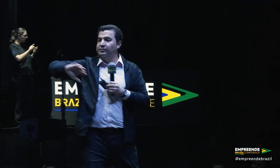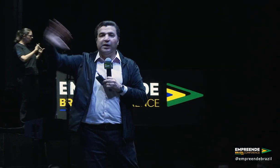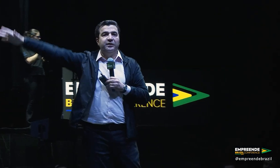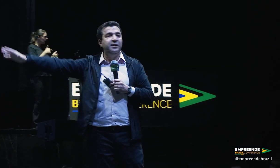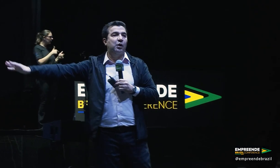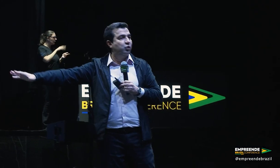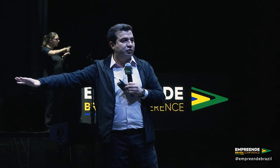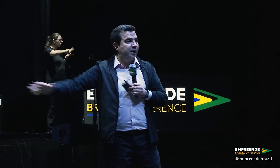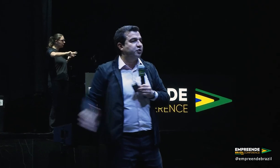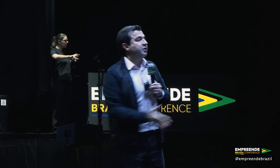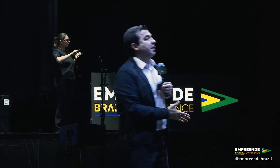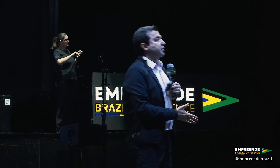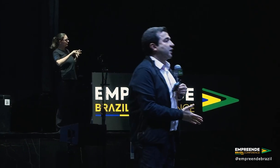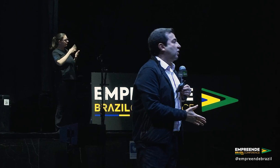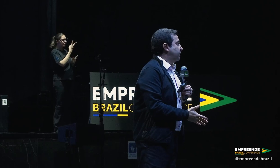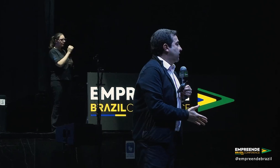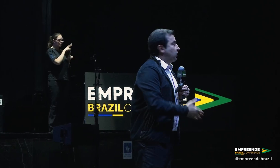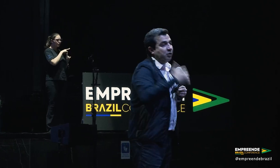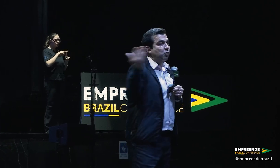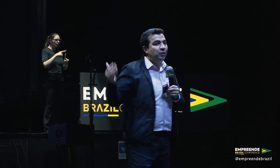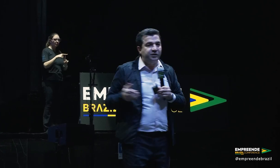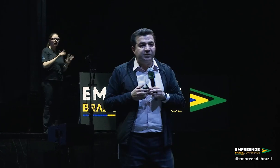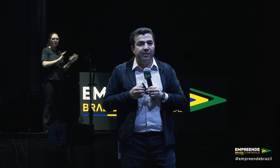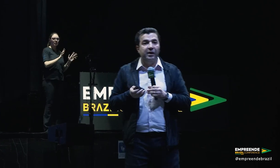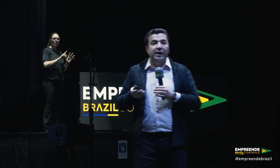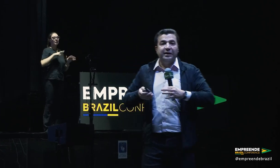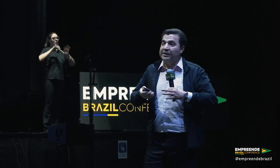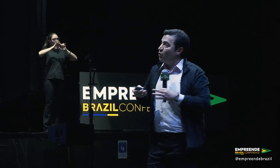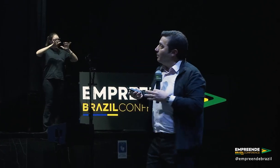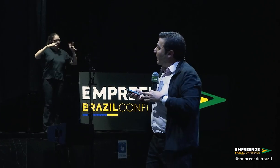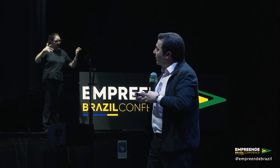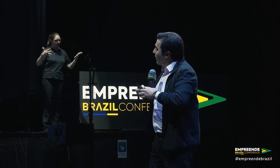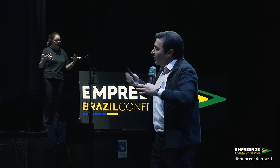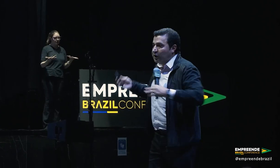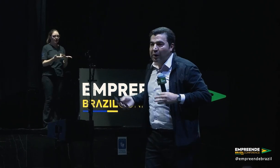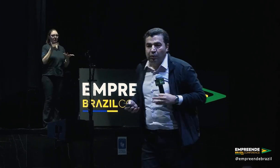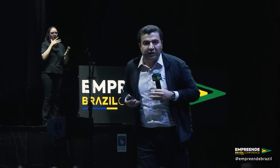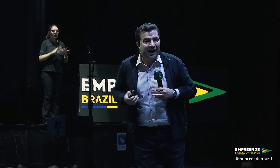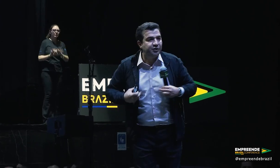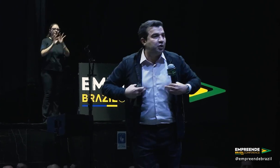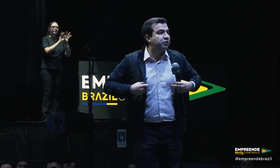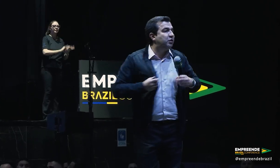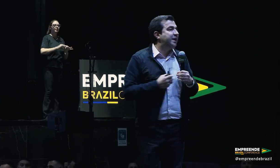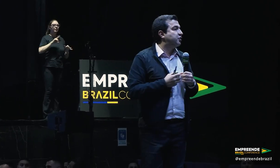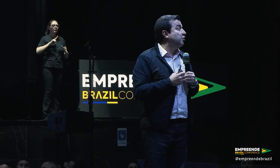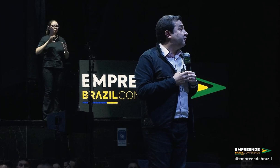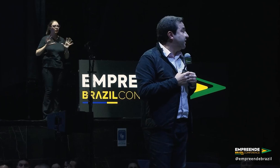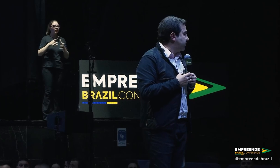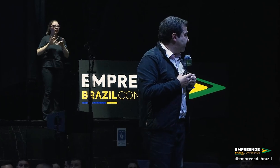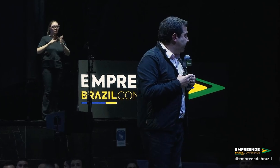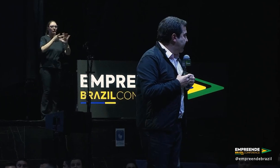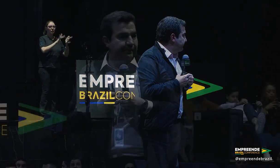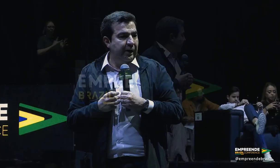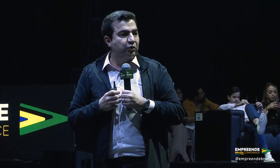teria 30 outros negócios só teria Bossa Nova eu tenho um ecossistema que se completa eu tenho uma comunidade que eu não tenho clientes eu tenho